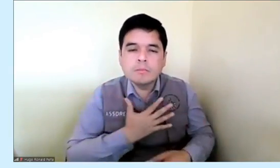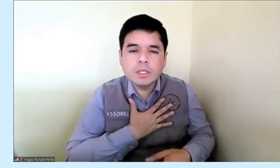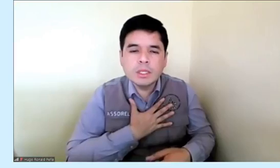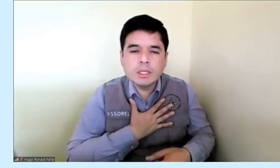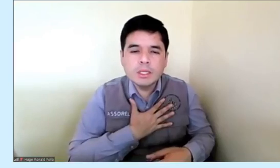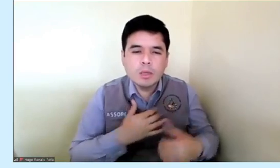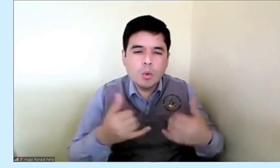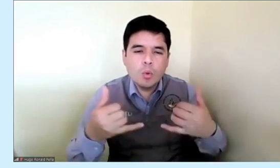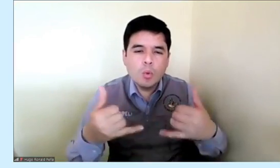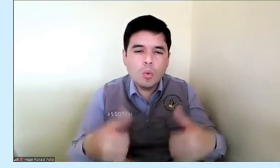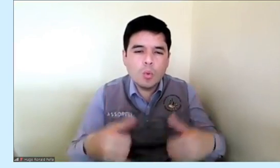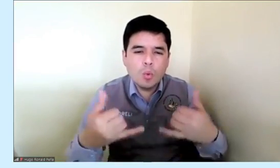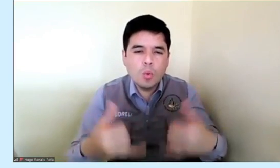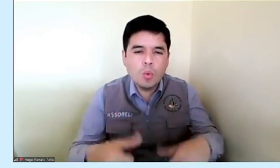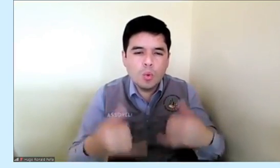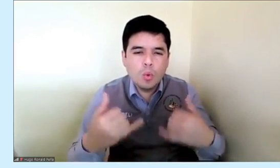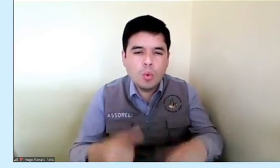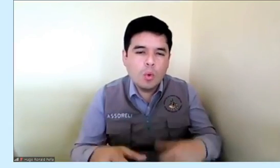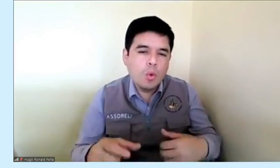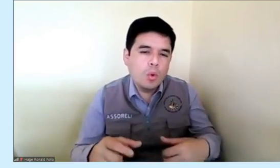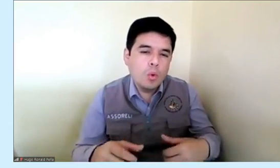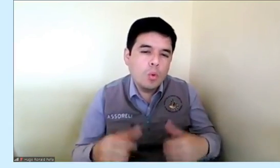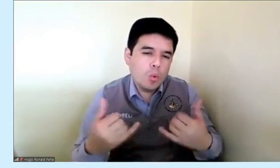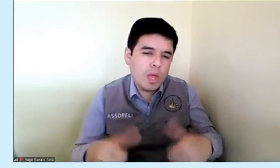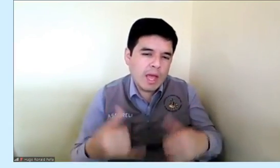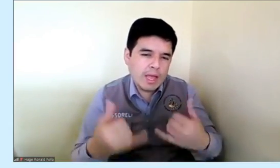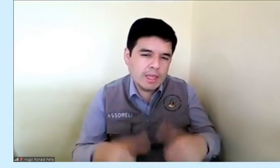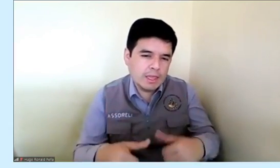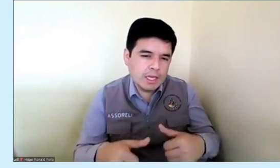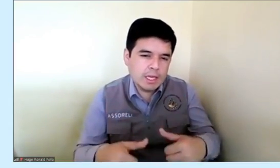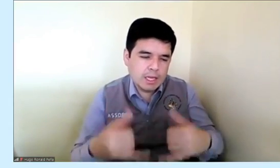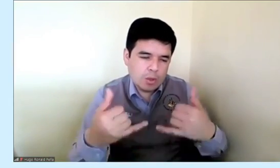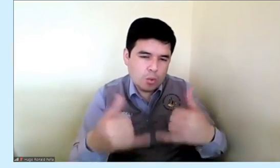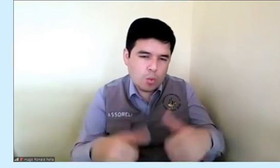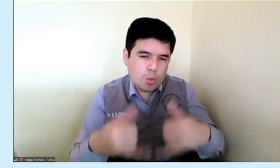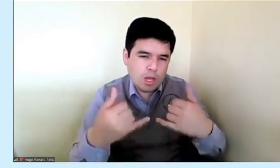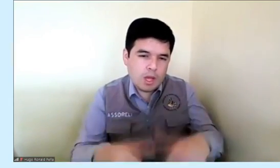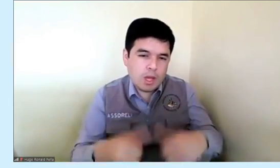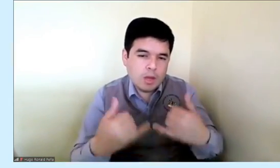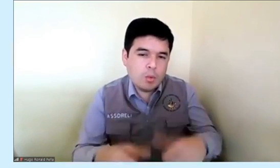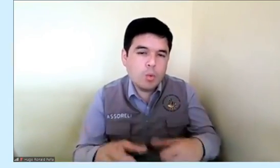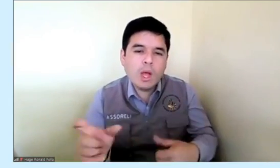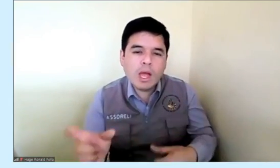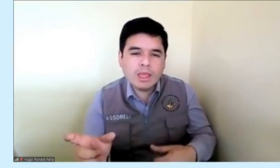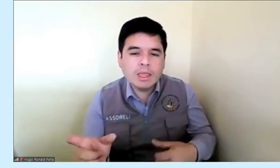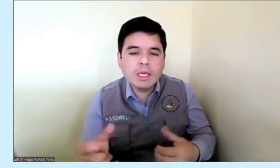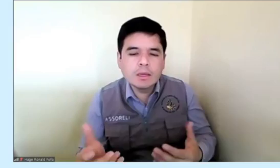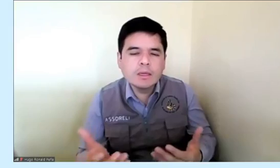rompió mi juguete? Juguete.